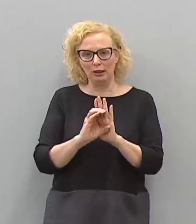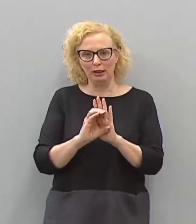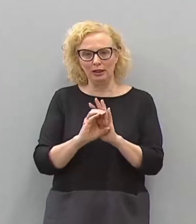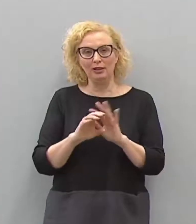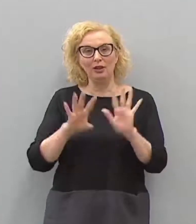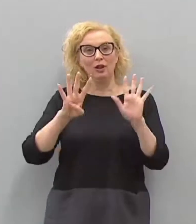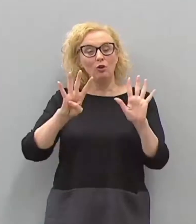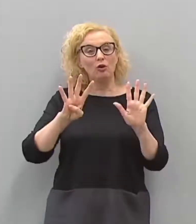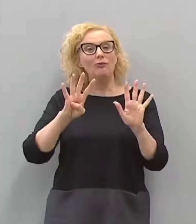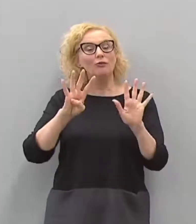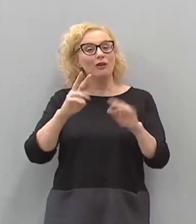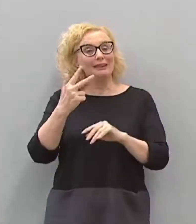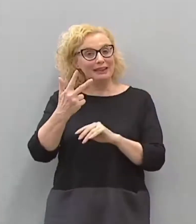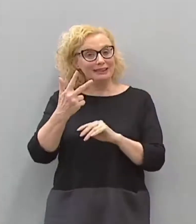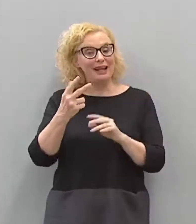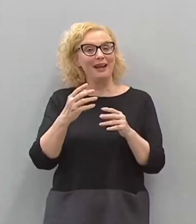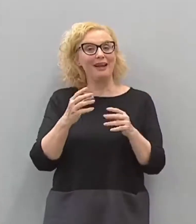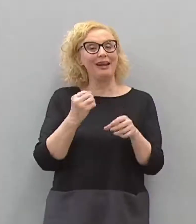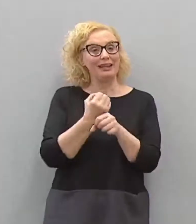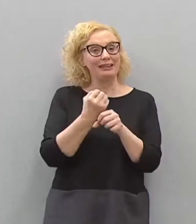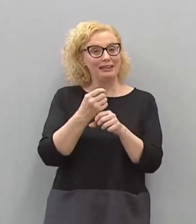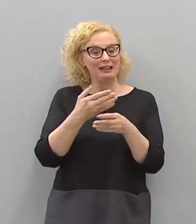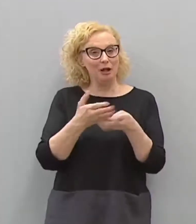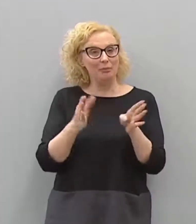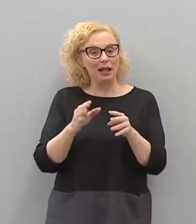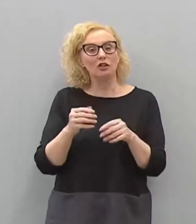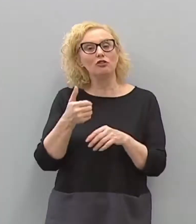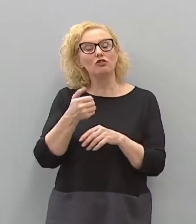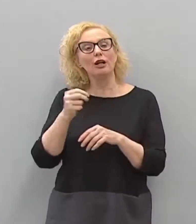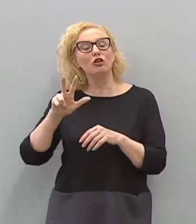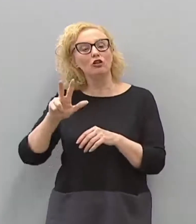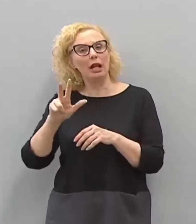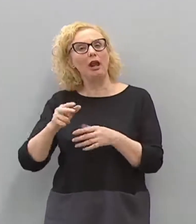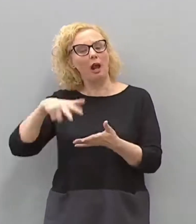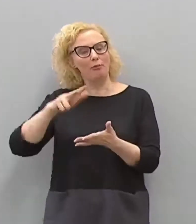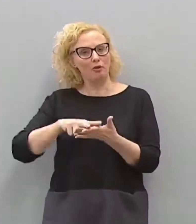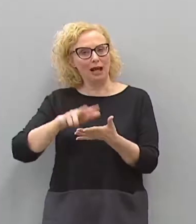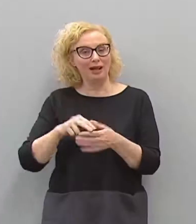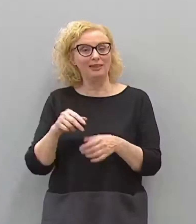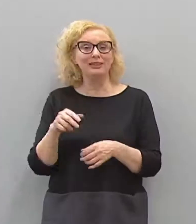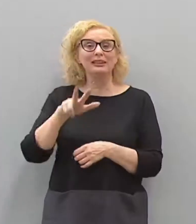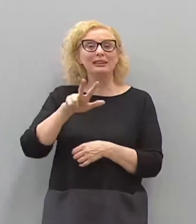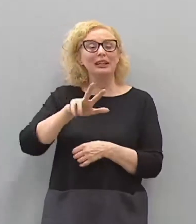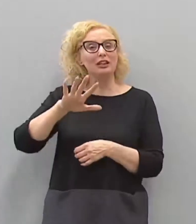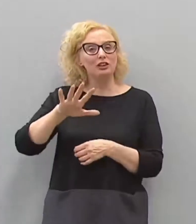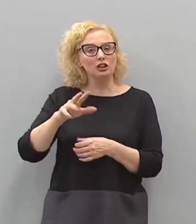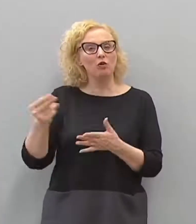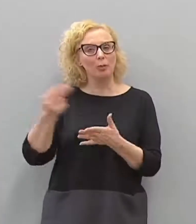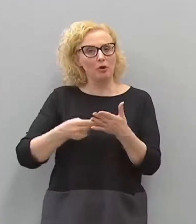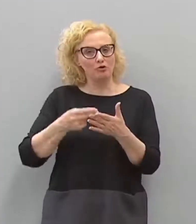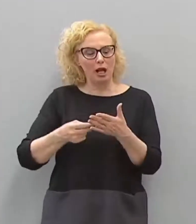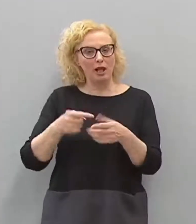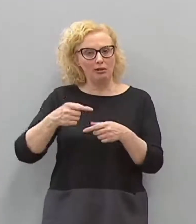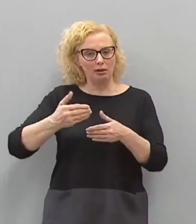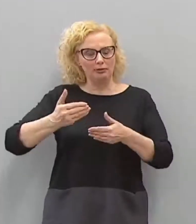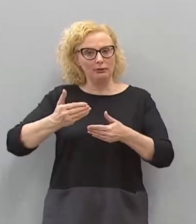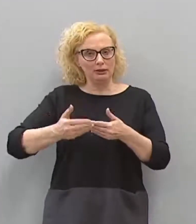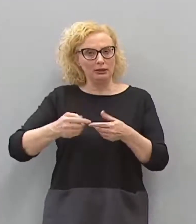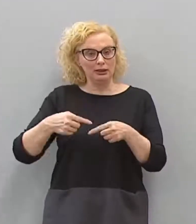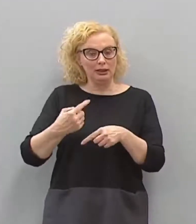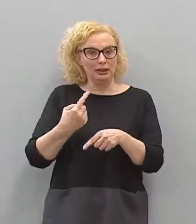cantieri aperti 103 progetti esecutivi approvati in progetto ci sono 35 progetti quindi pronti da